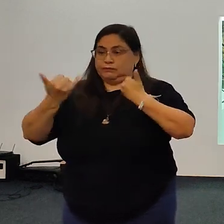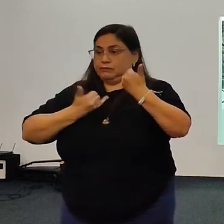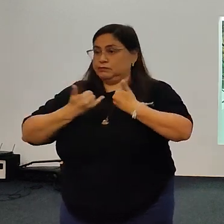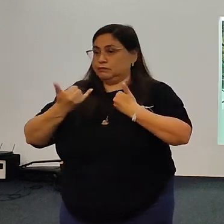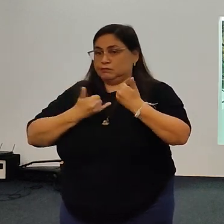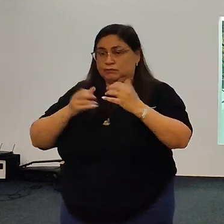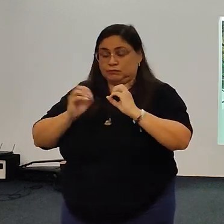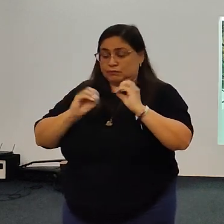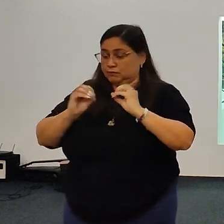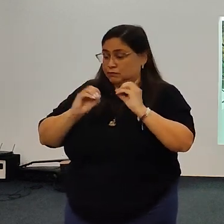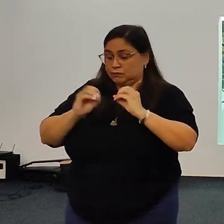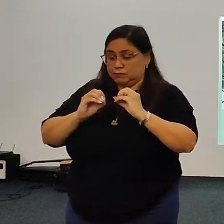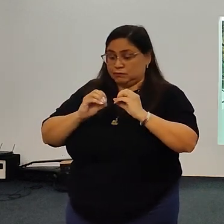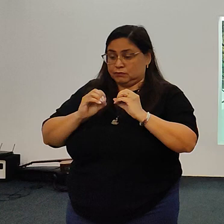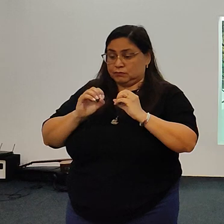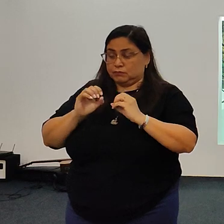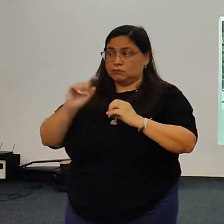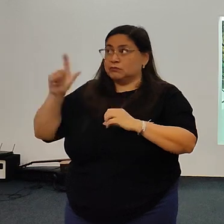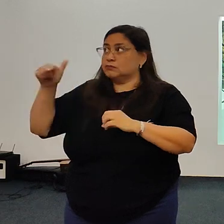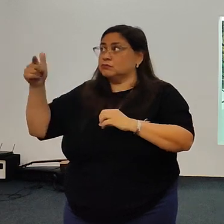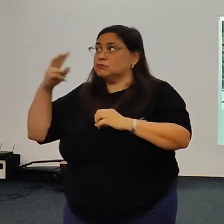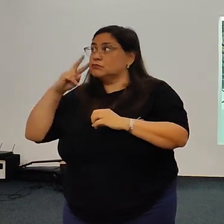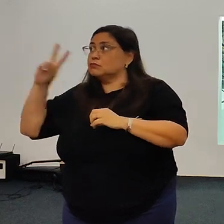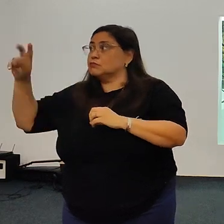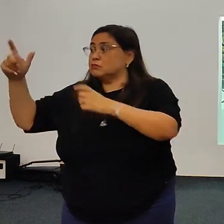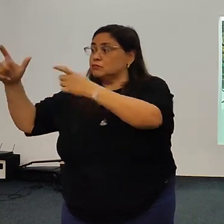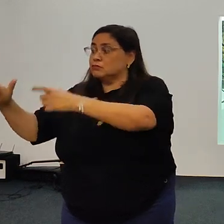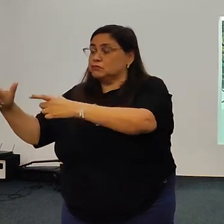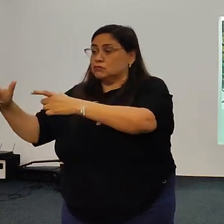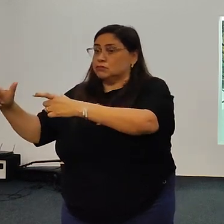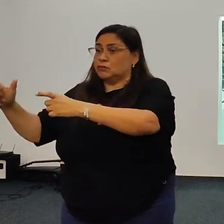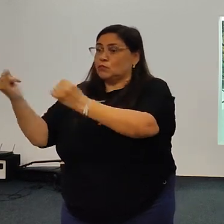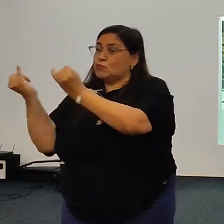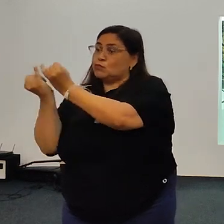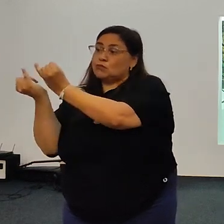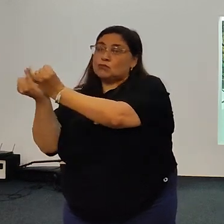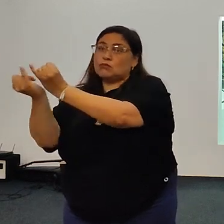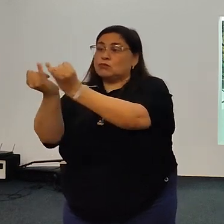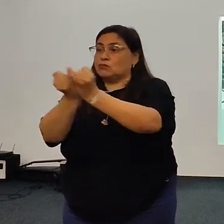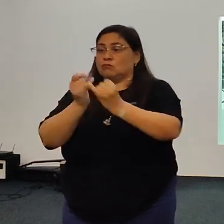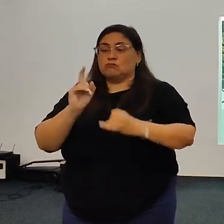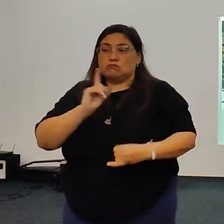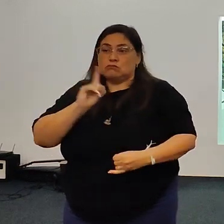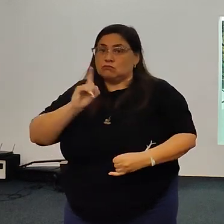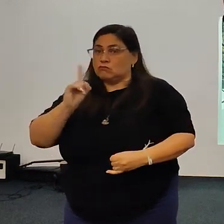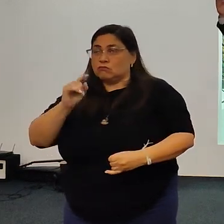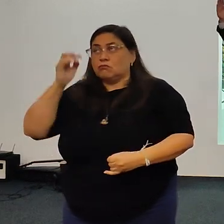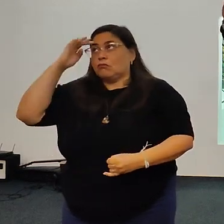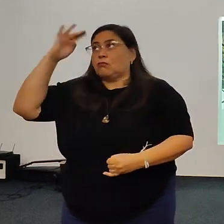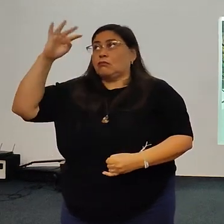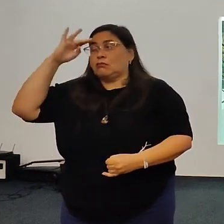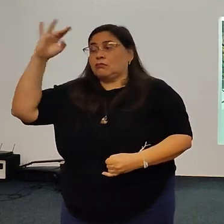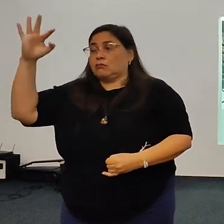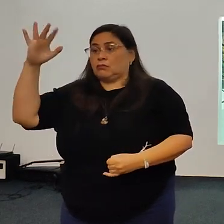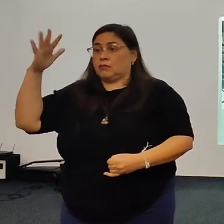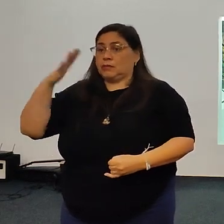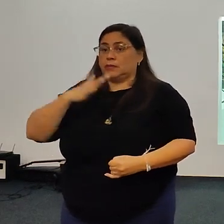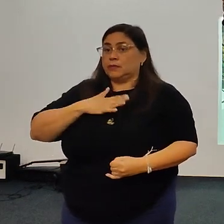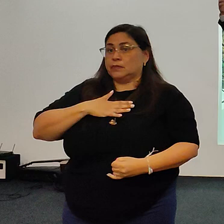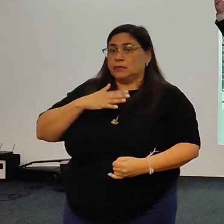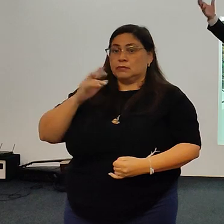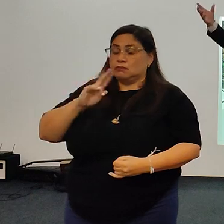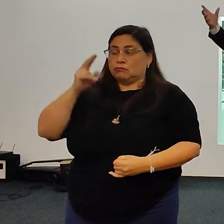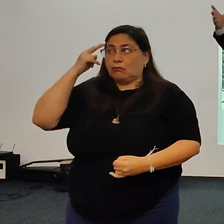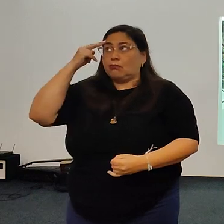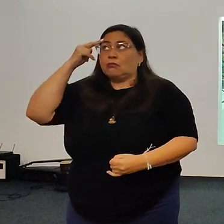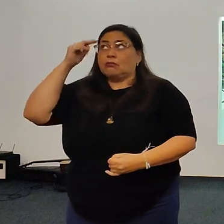que nós estamos falando aqui nós não vimos em lugar nenhum, não é um boato que surgiu por aí, não é um devaneio da nossa mente, não é um